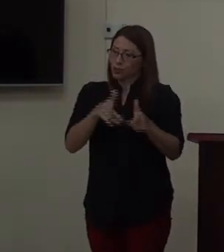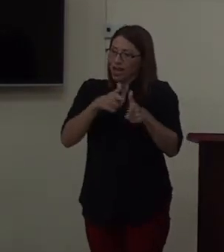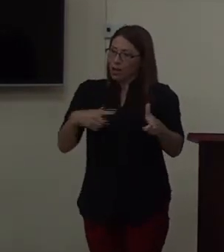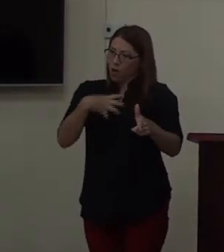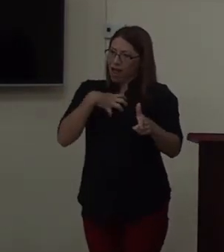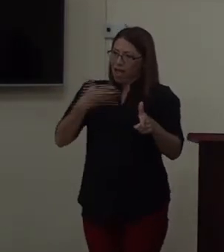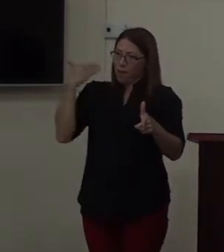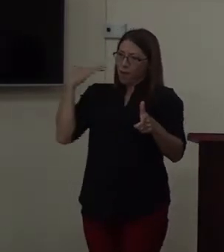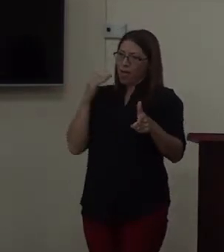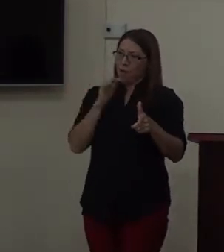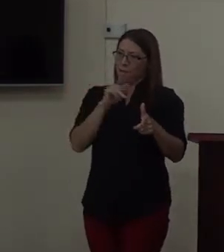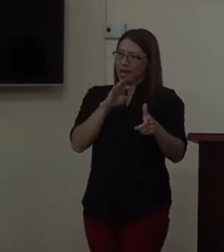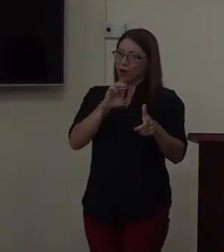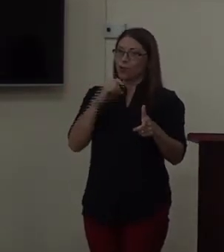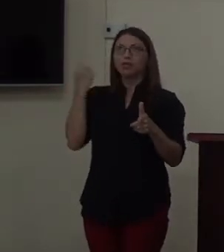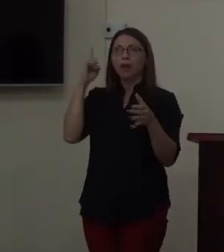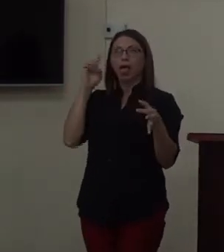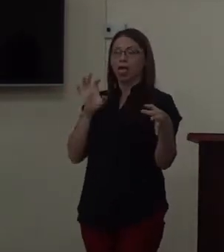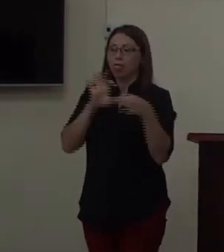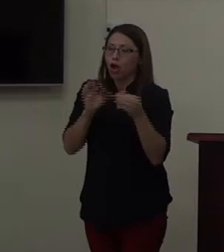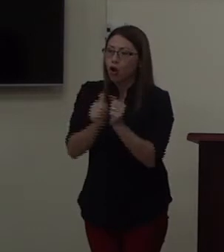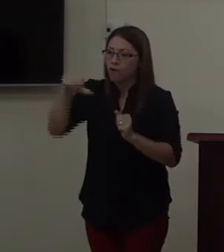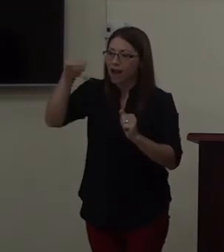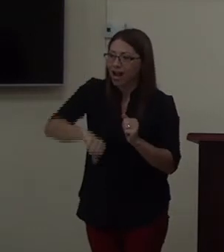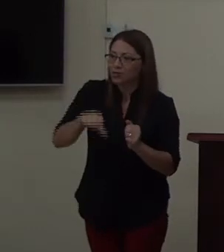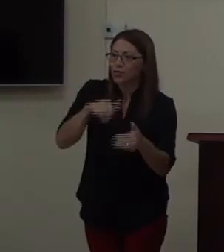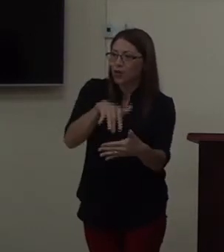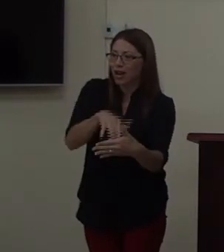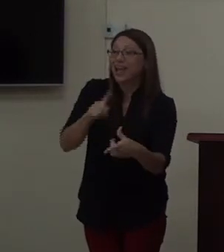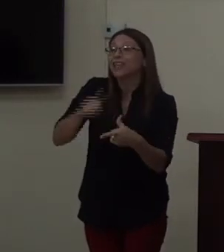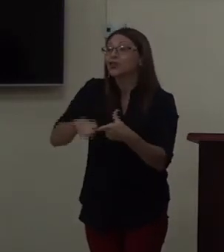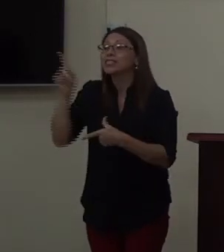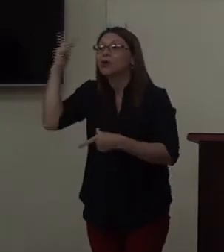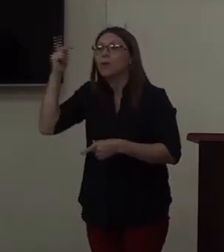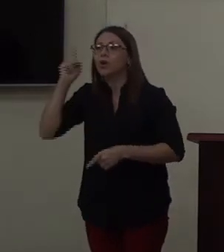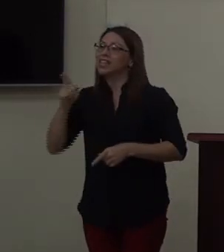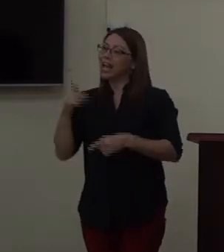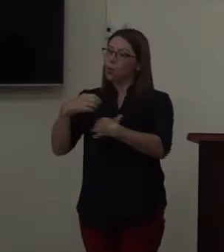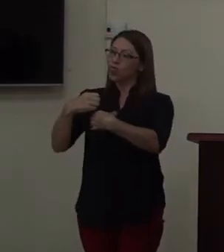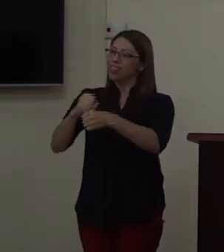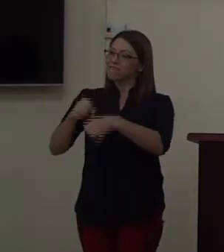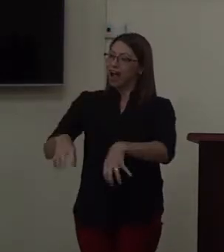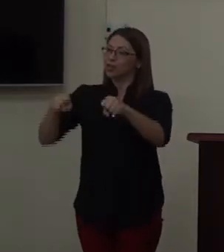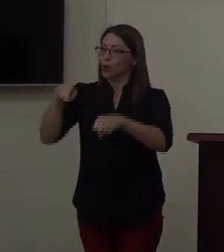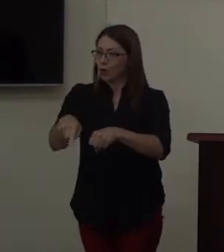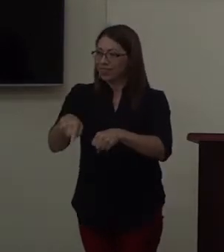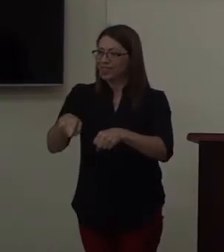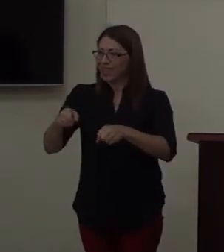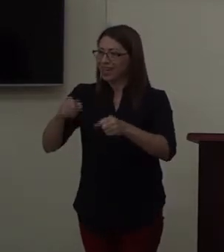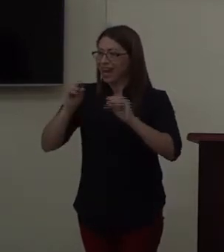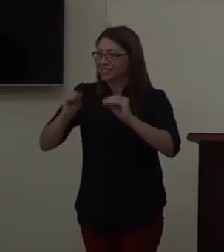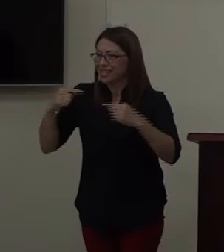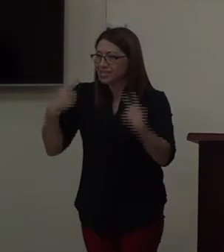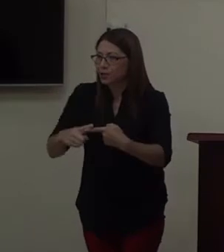va a asociar con fracaso escolar. Entonces hay una política aquí de facto de castellanización. Entonces no se les prohibía hablar malejo. Pero